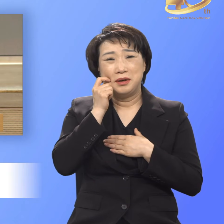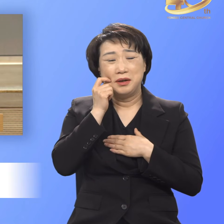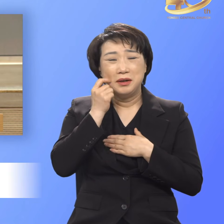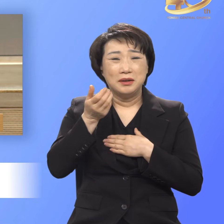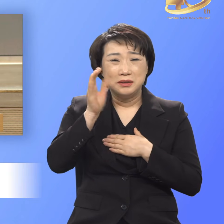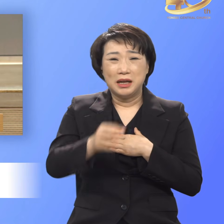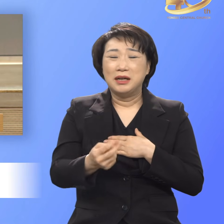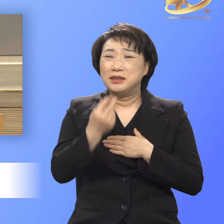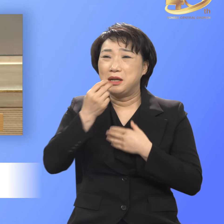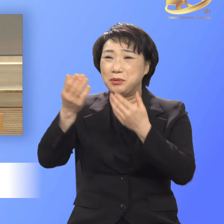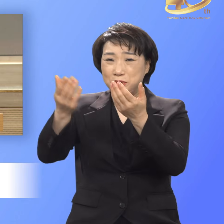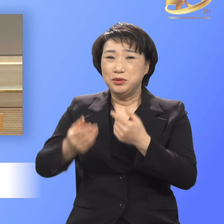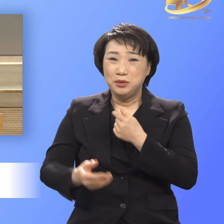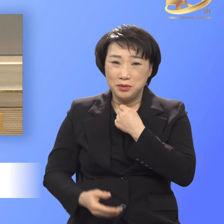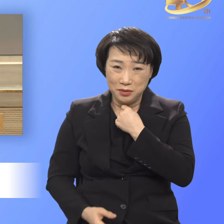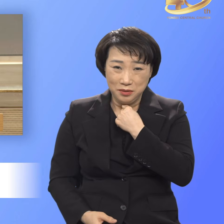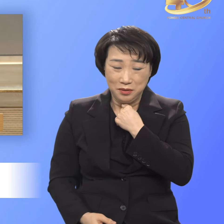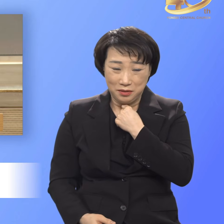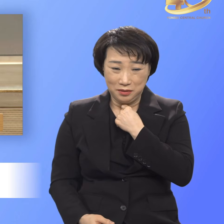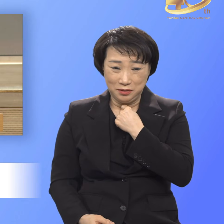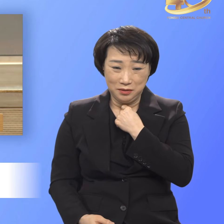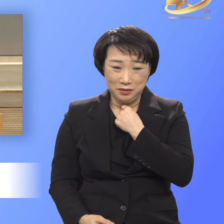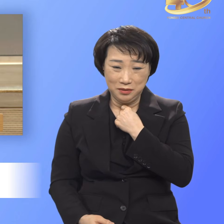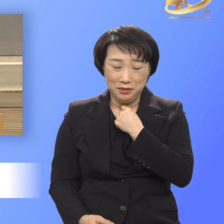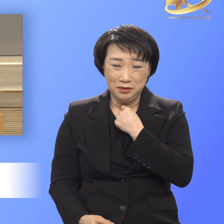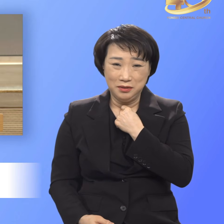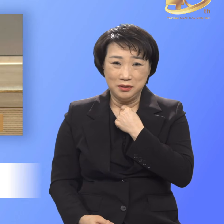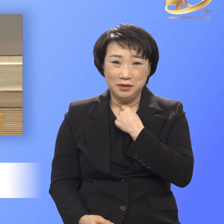그토록 생명 주시기를 원해서